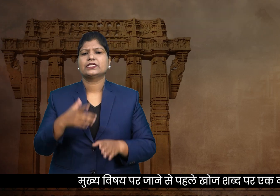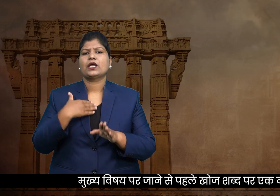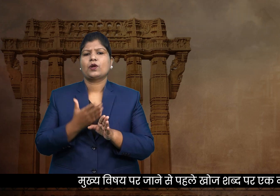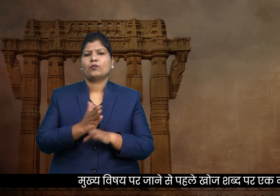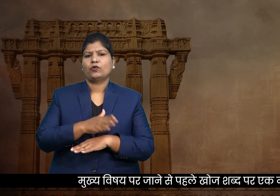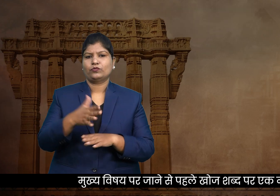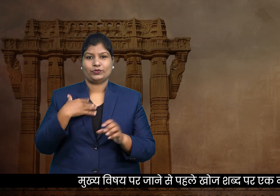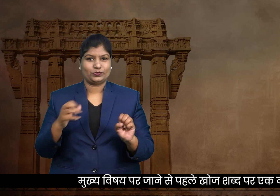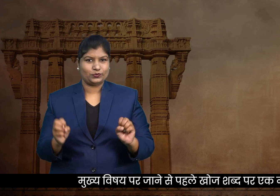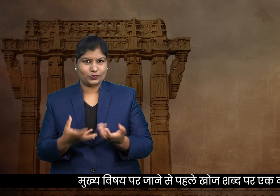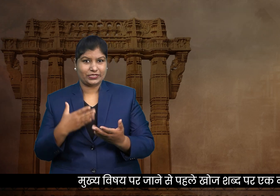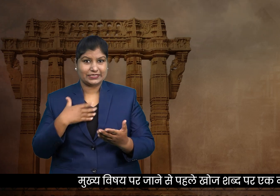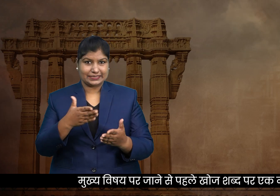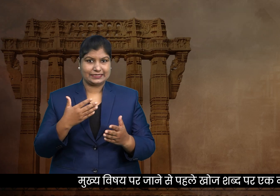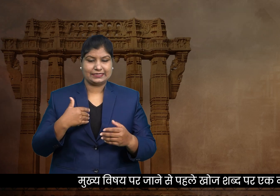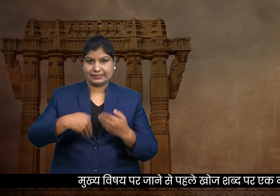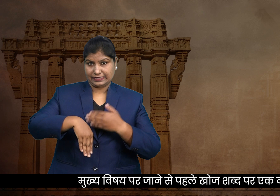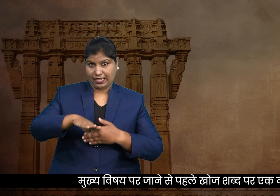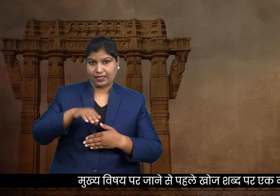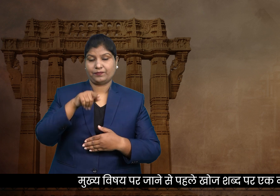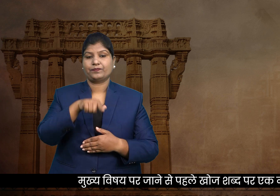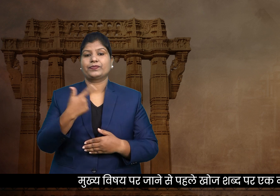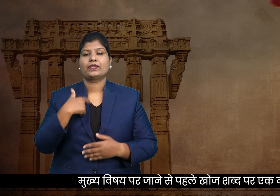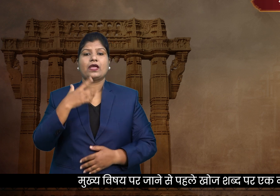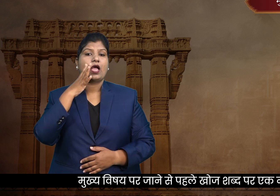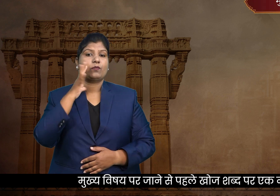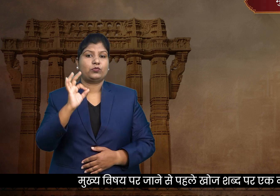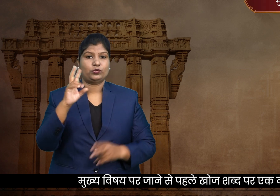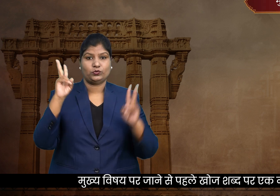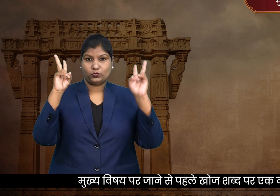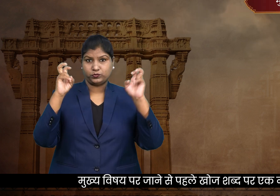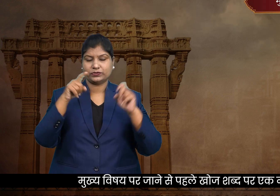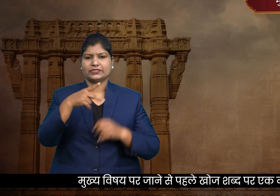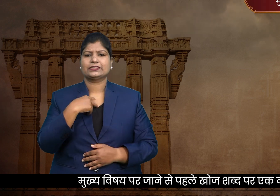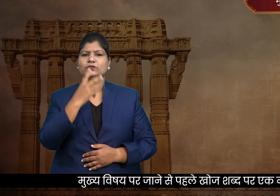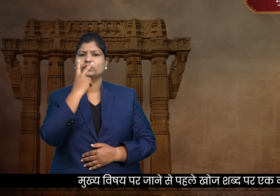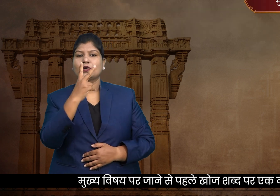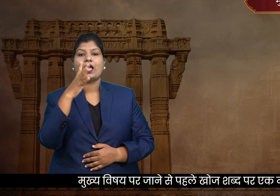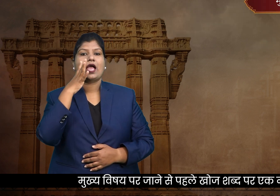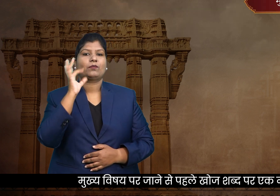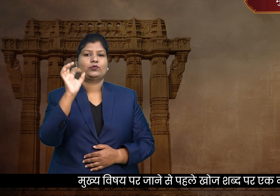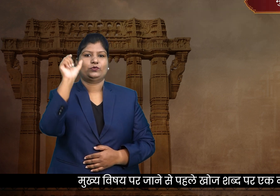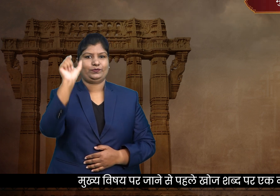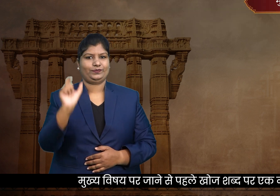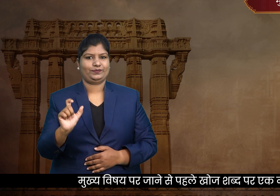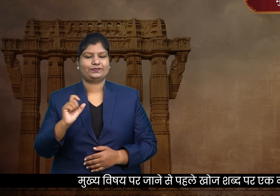मुख्य विषय पर जाने से पहले खोज शब्दों पर एक नज़र डालें।